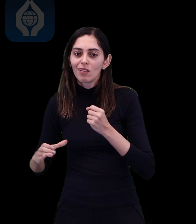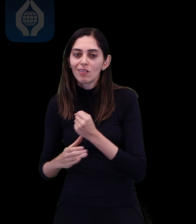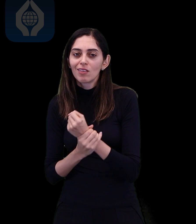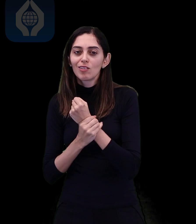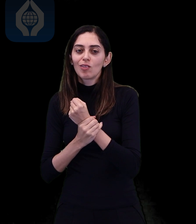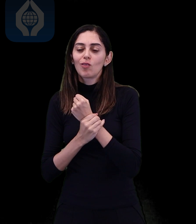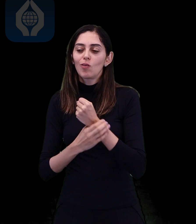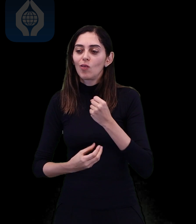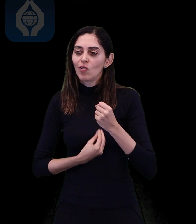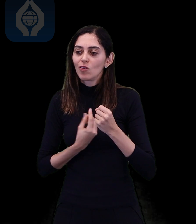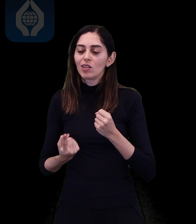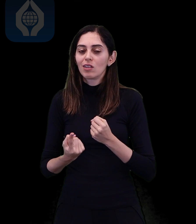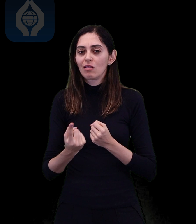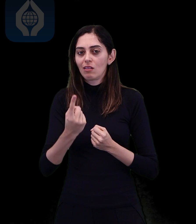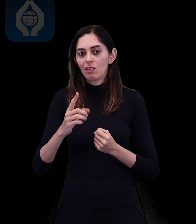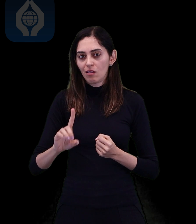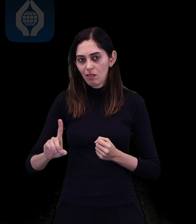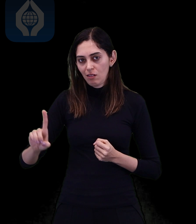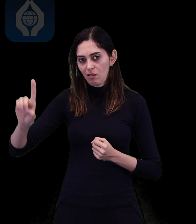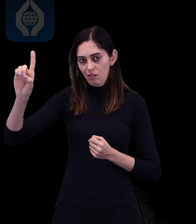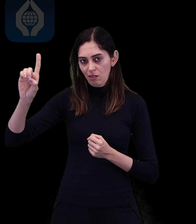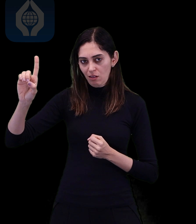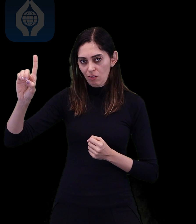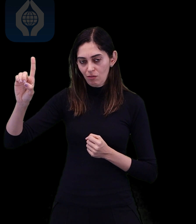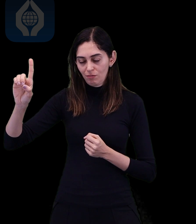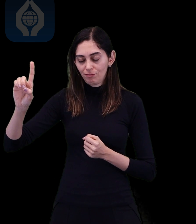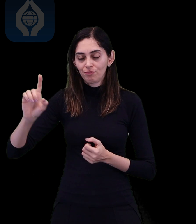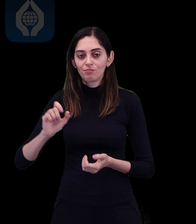pudessem para assegurar a vida eterna com Deus